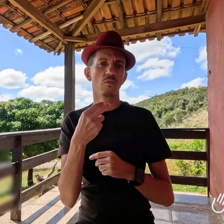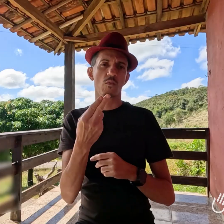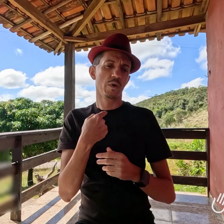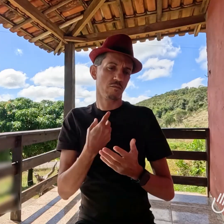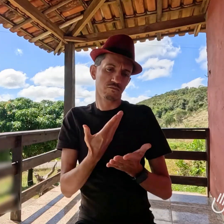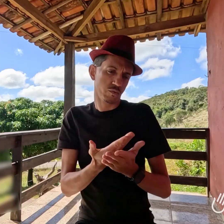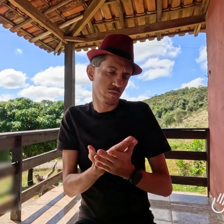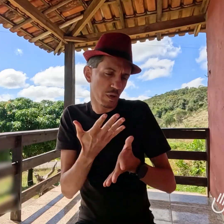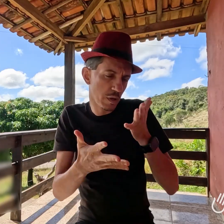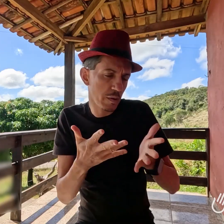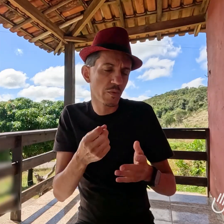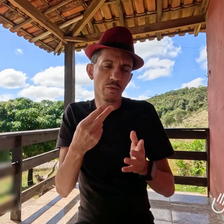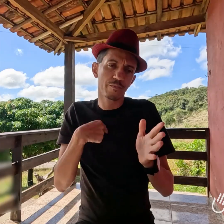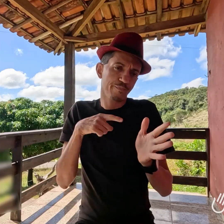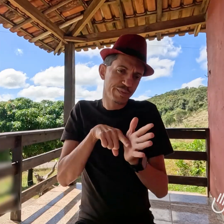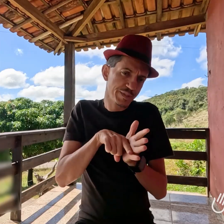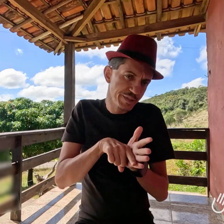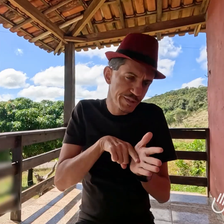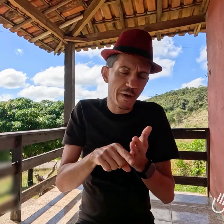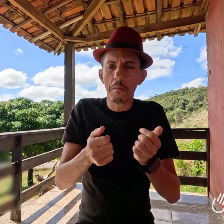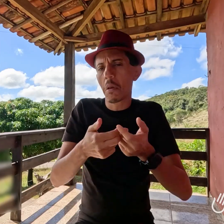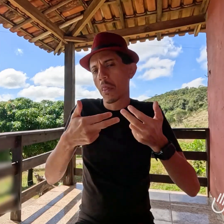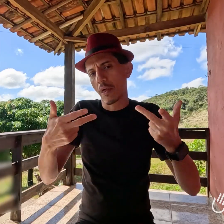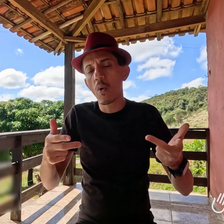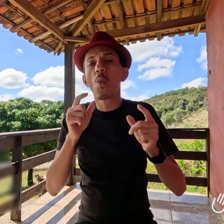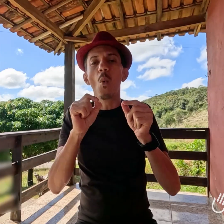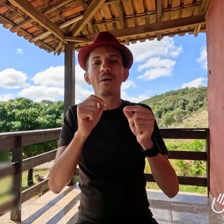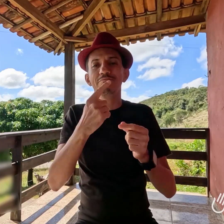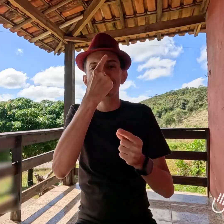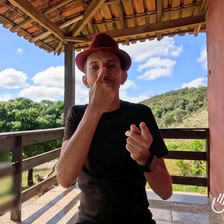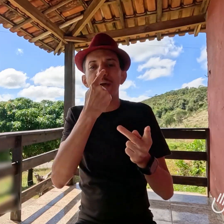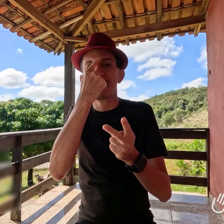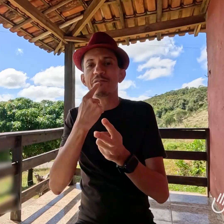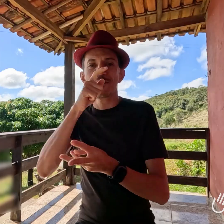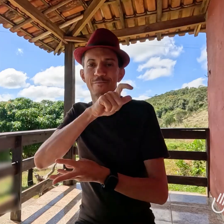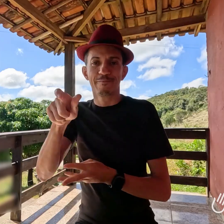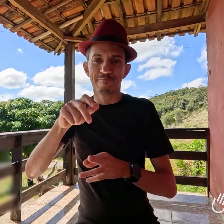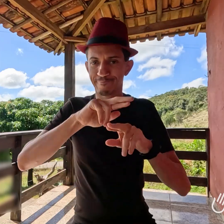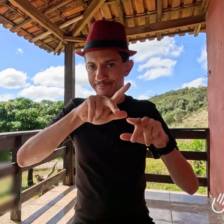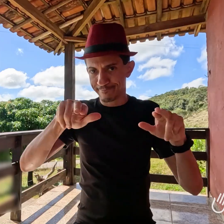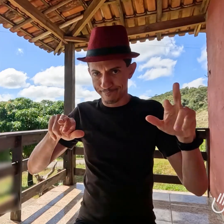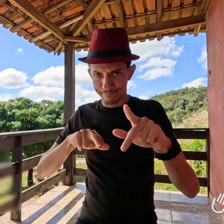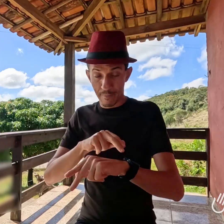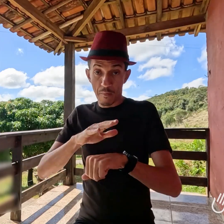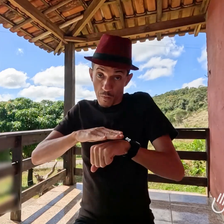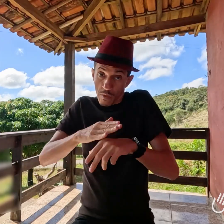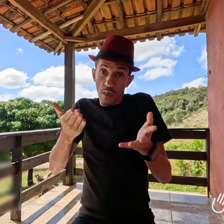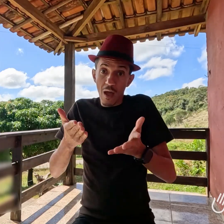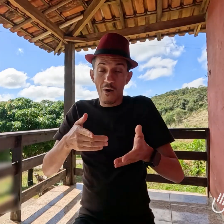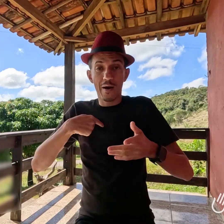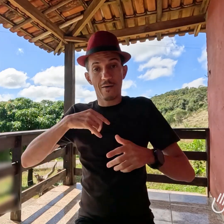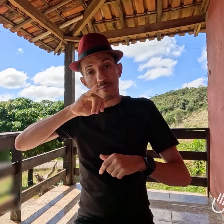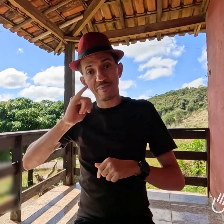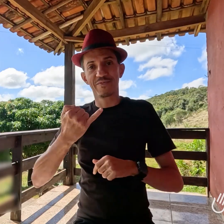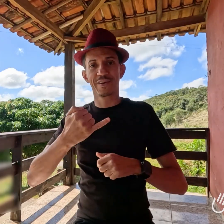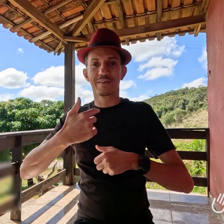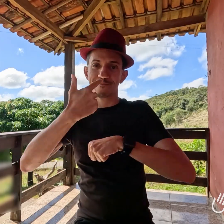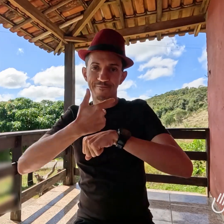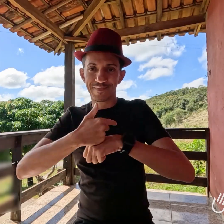Ou, Mads, eu sou ouvinte, sou estudante de Libras, eu sou pesquisador. Enfim, são muitos perfis diferentes. E nesse momento